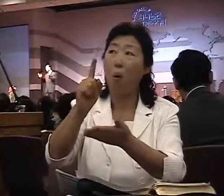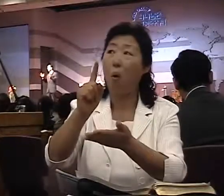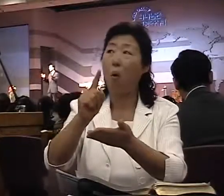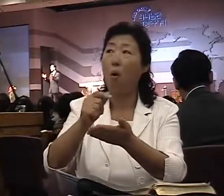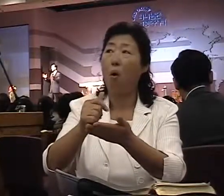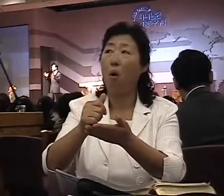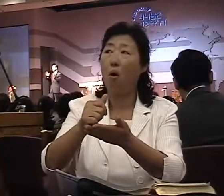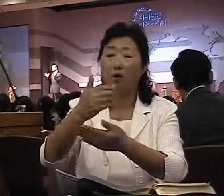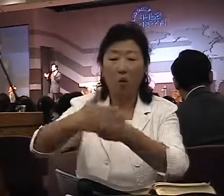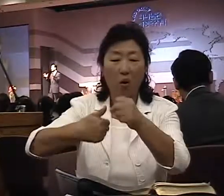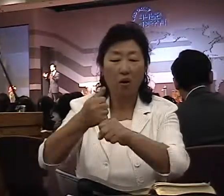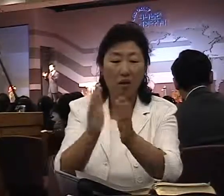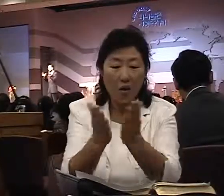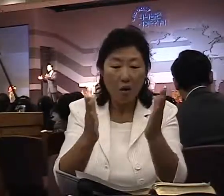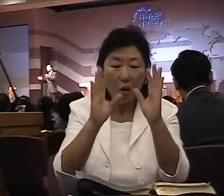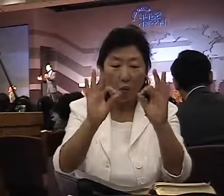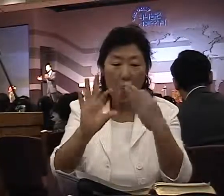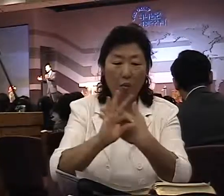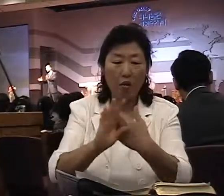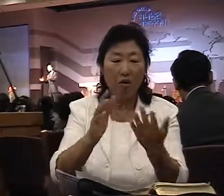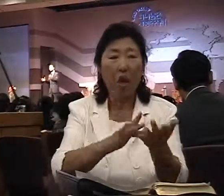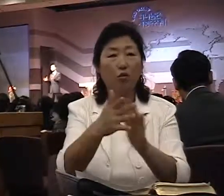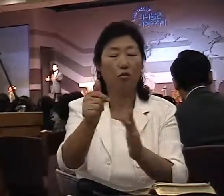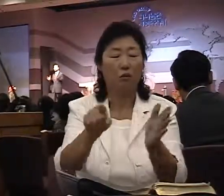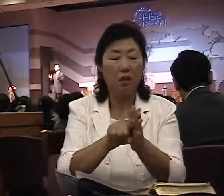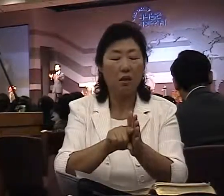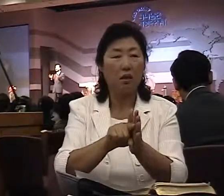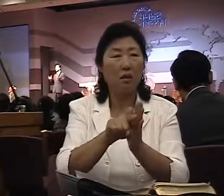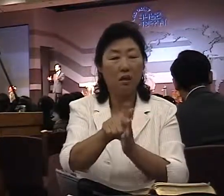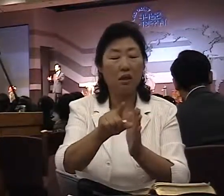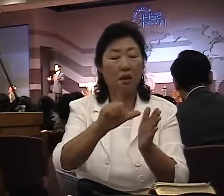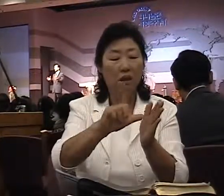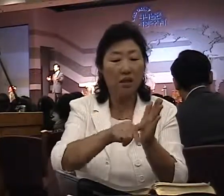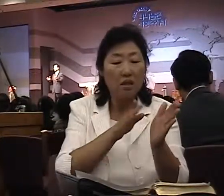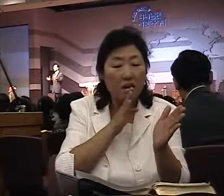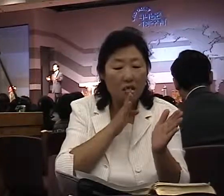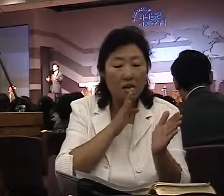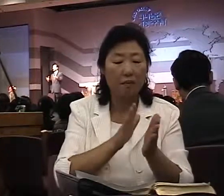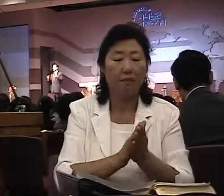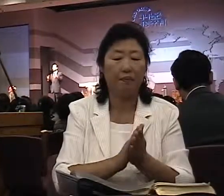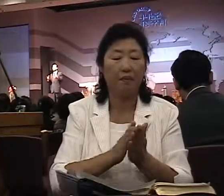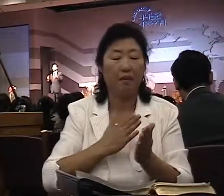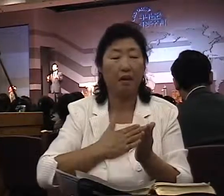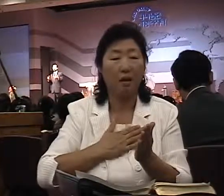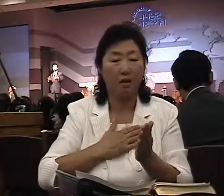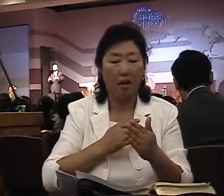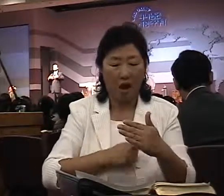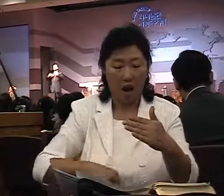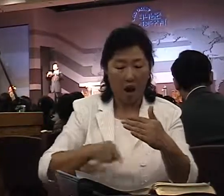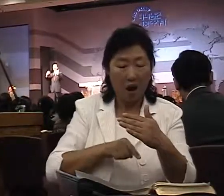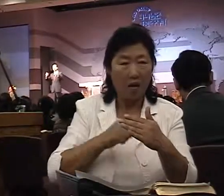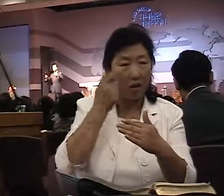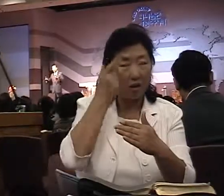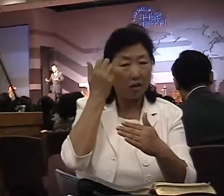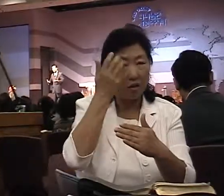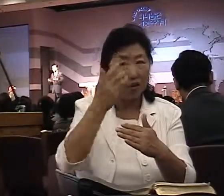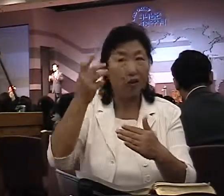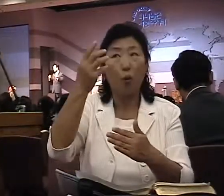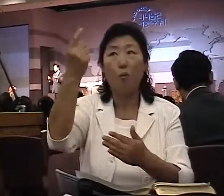성경을 보면은 예수님을 믿는 그 순간, 예수님을 믿었다는 그 사실이 내 안에 성령님이 임했다는 것을 사실 말씀해